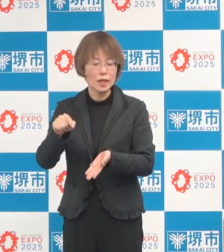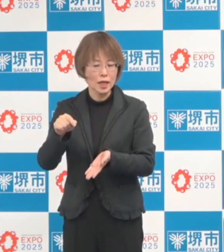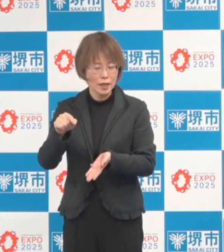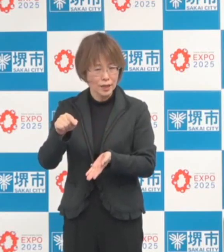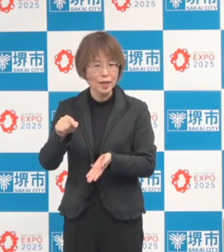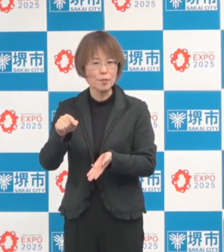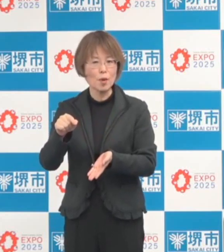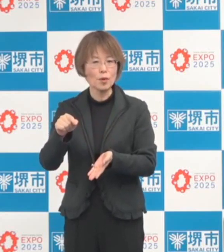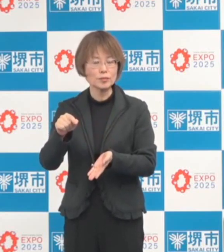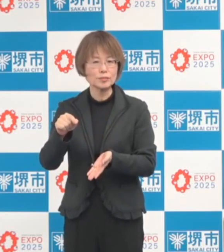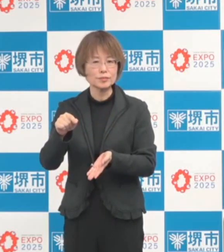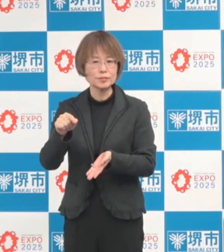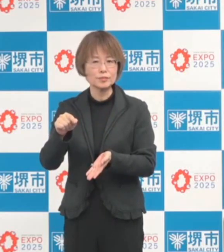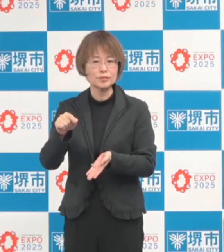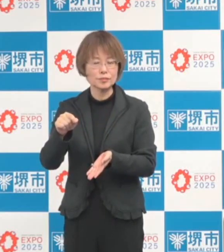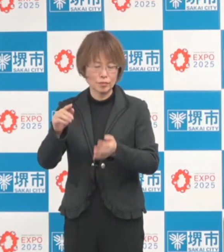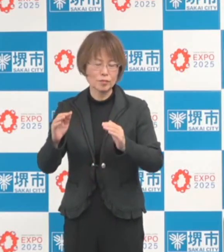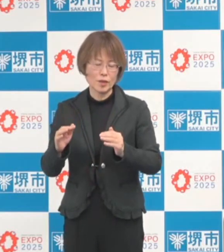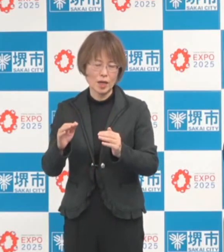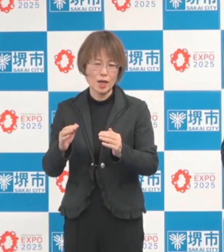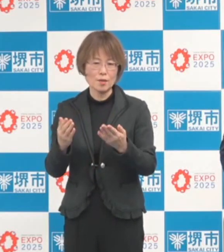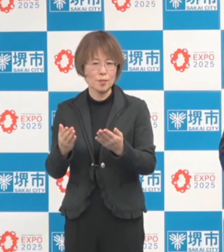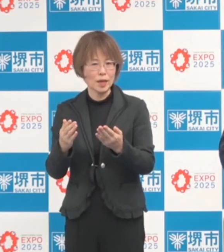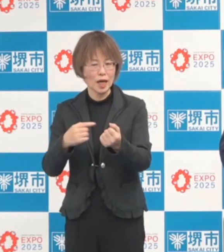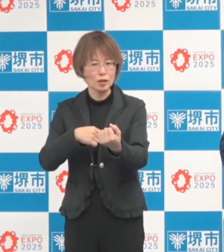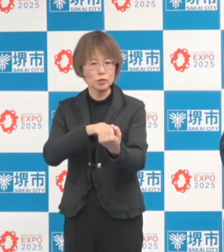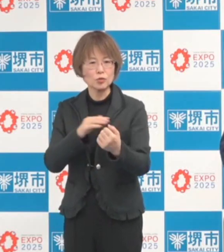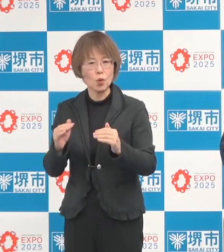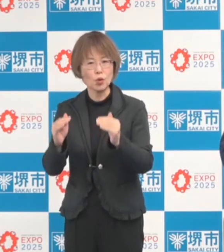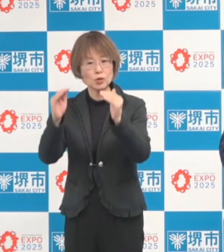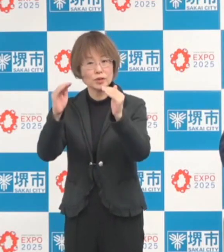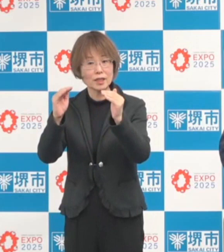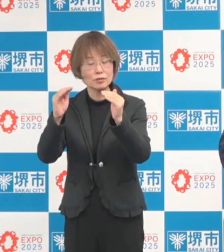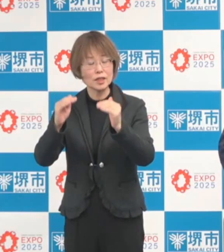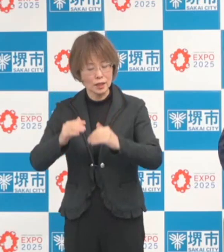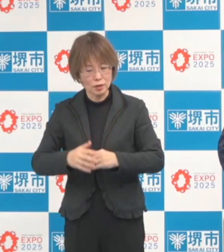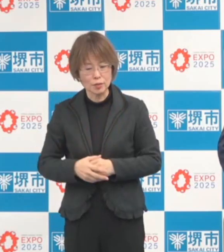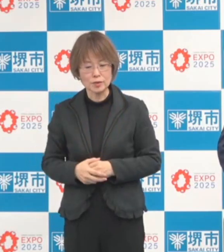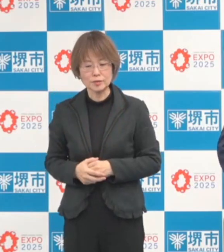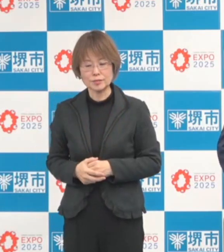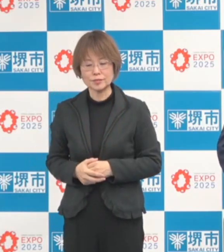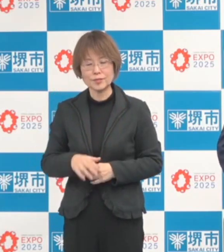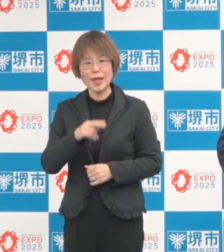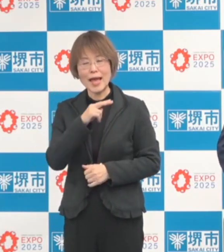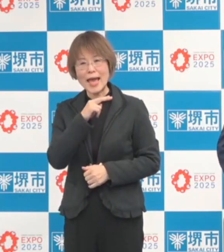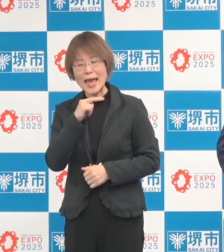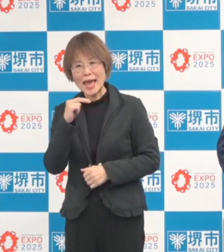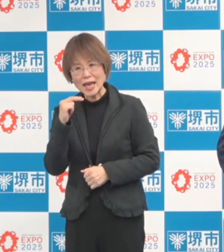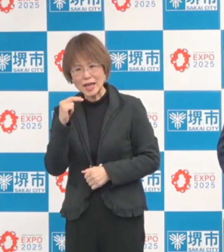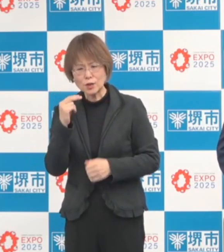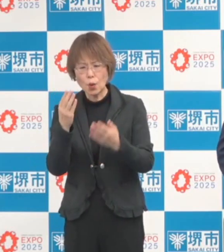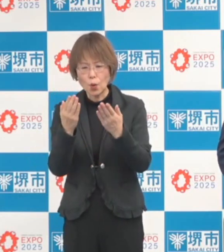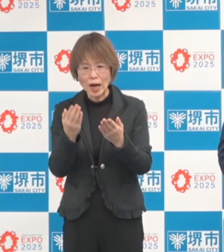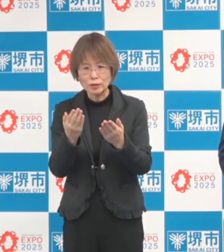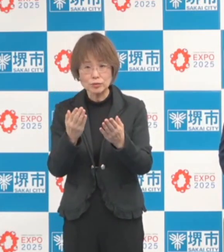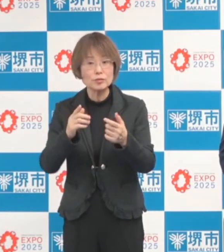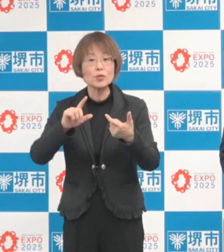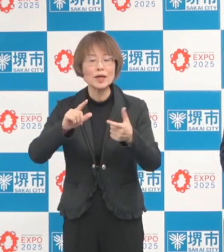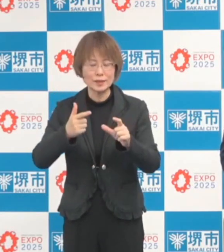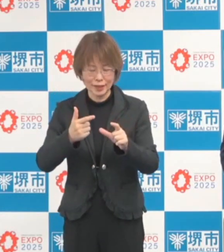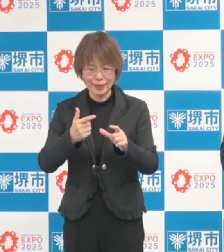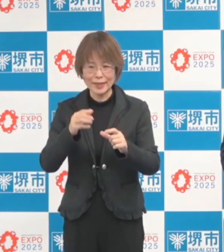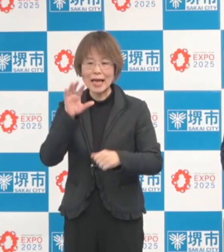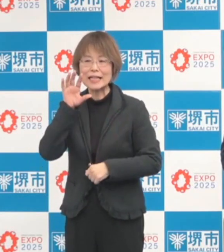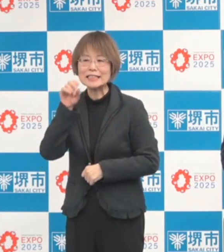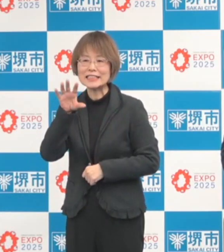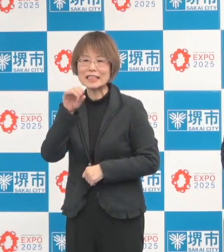年間でもぐっと向上していると思いますが、さらに英語、単なる英語学を学ぶというよりも実際に話せる英語、